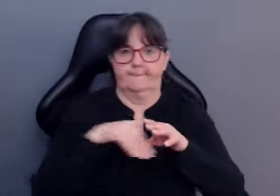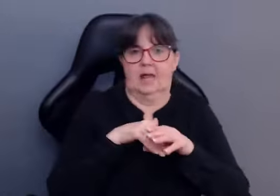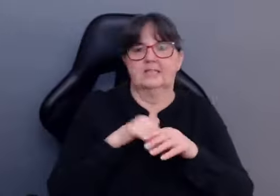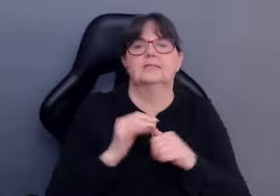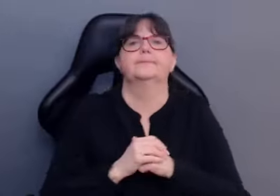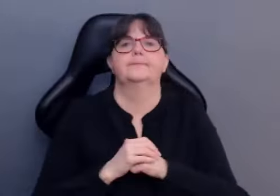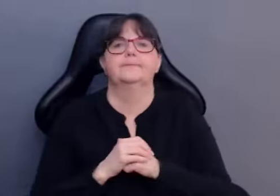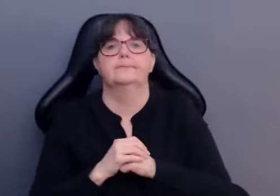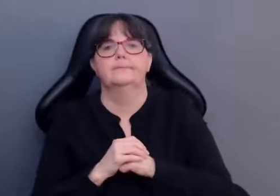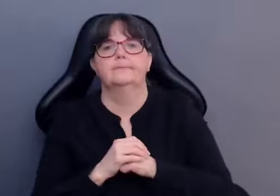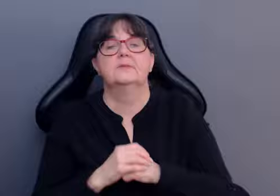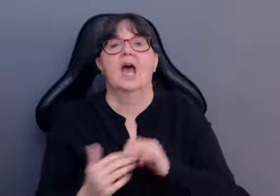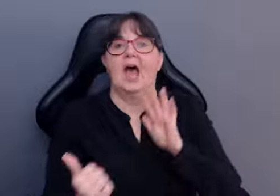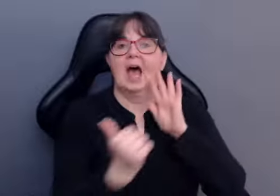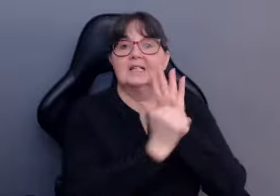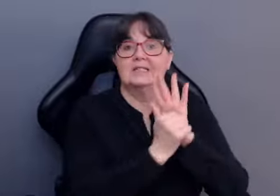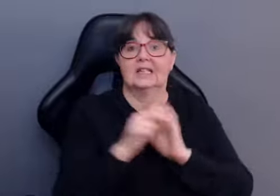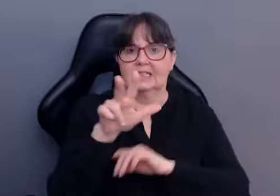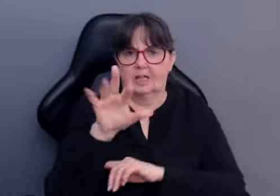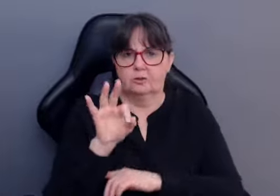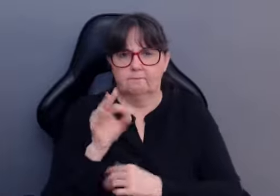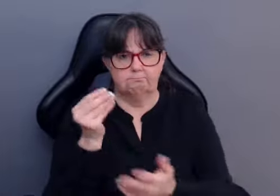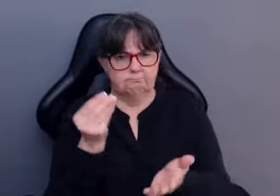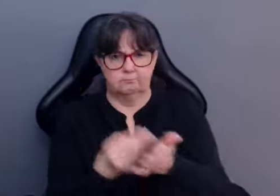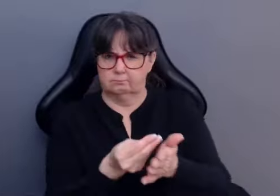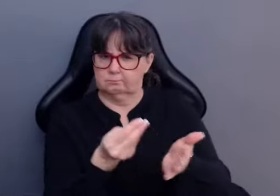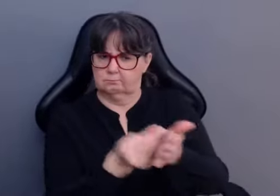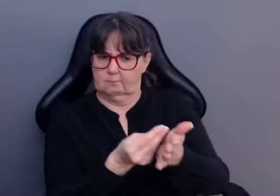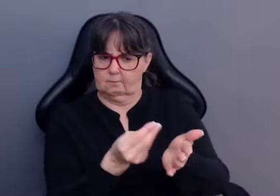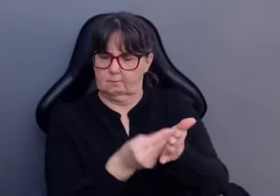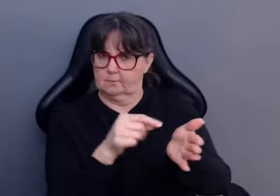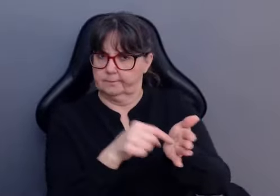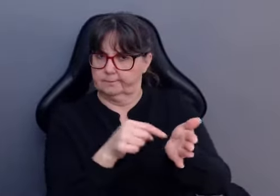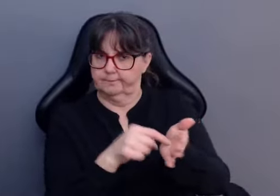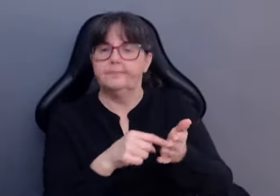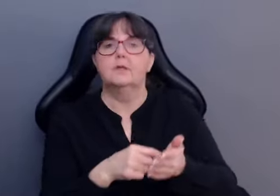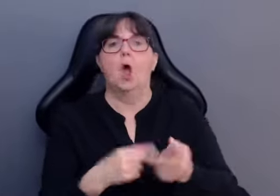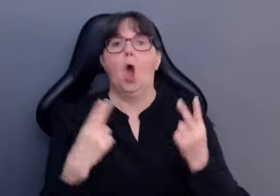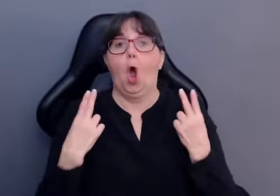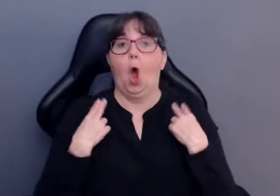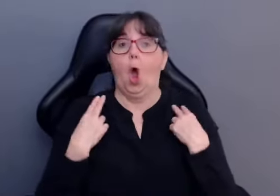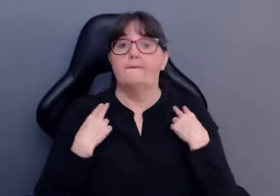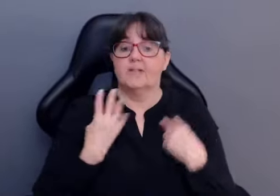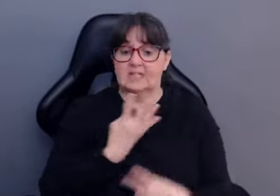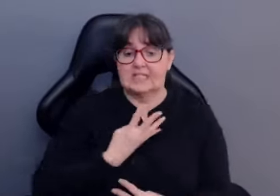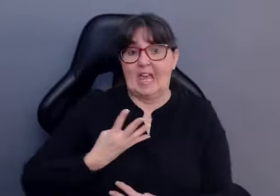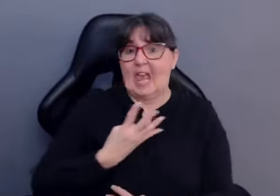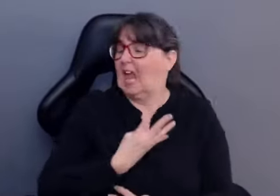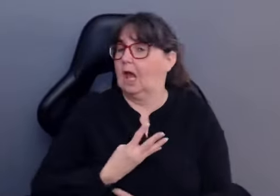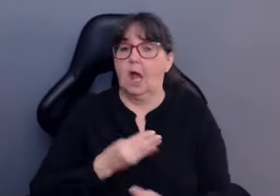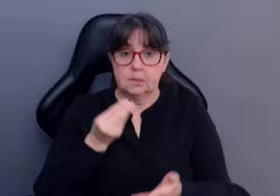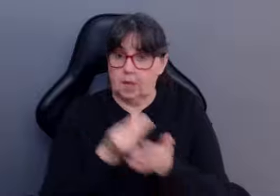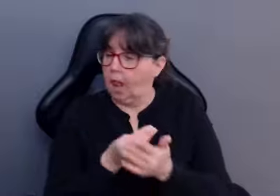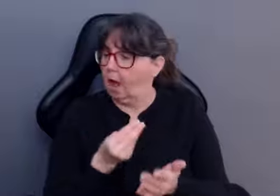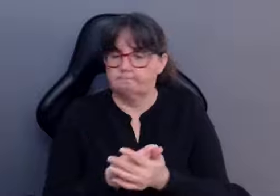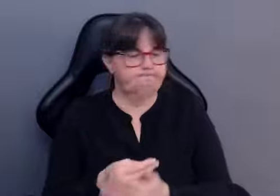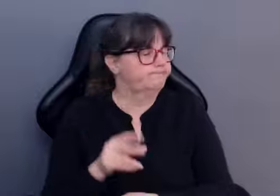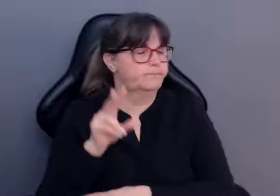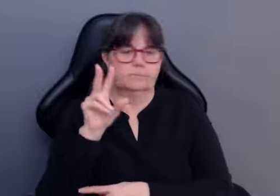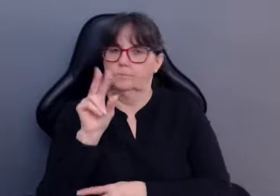Article 39. Rémunération. Les officiers ne reçoivent aucune rémunération en raison de